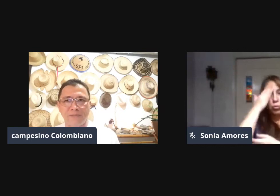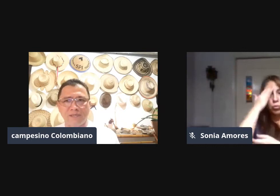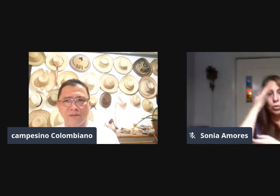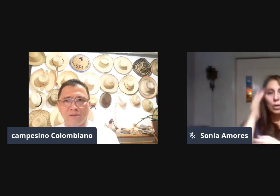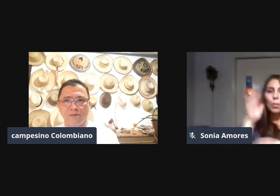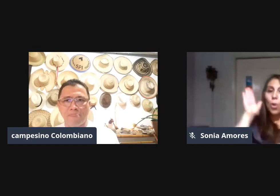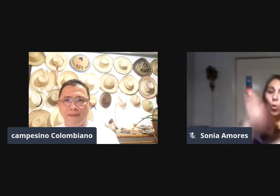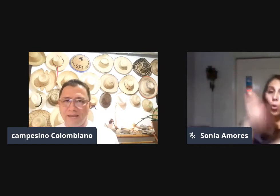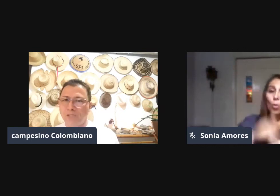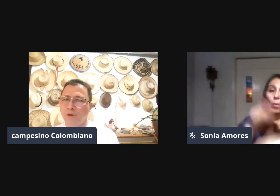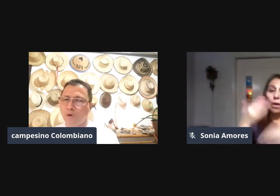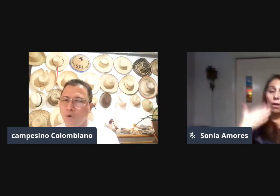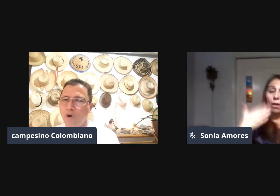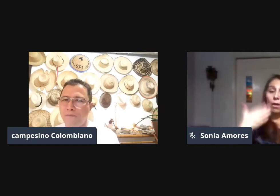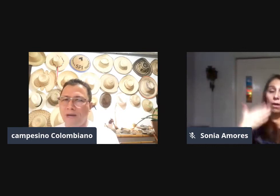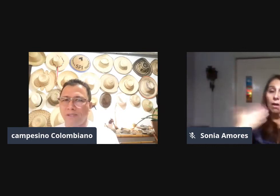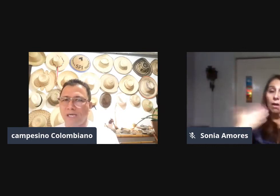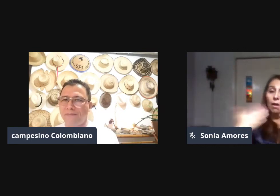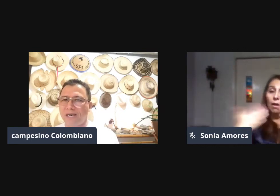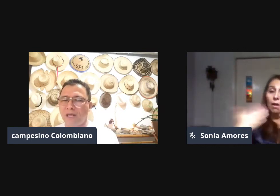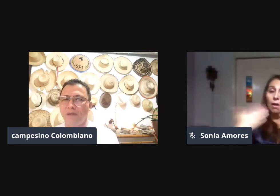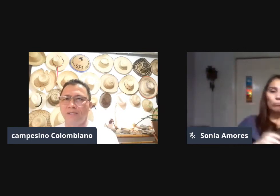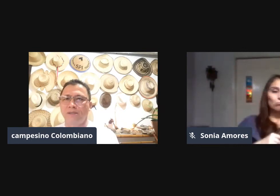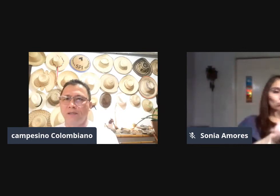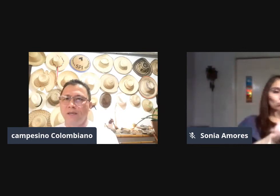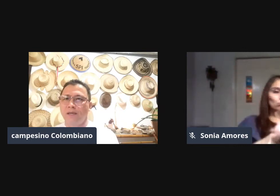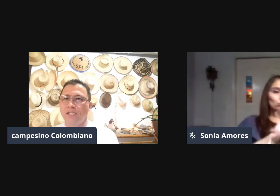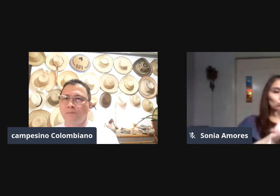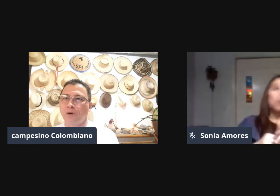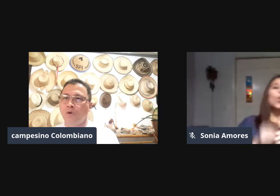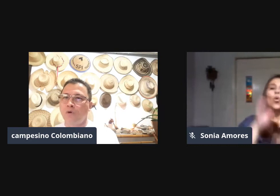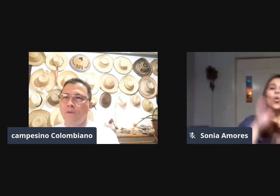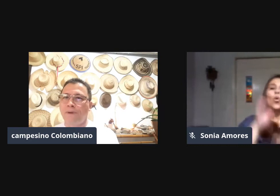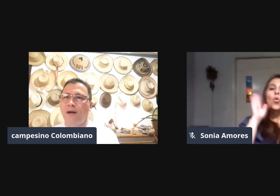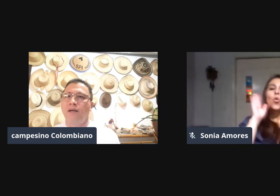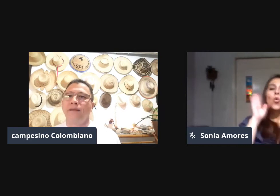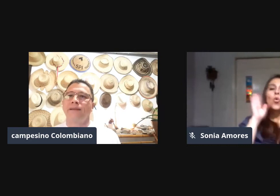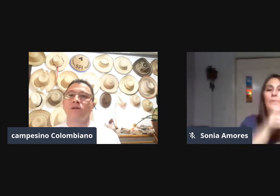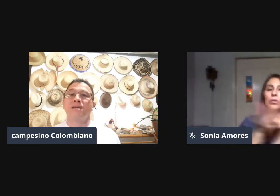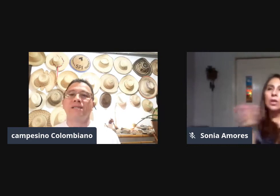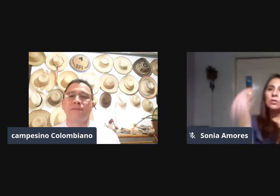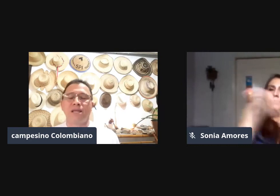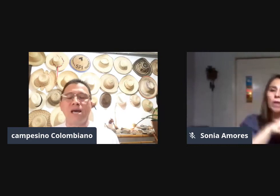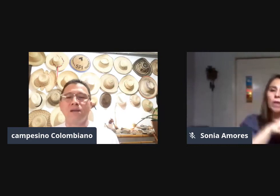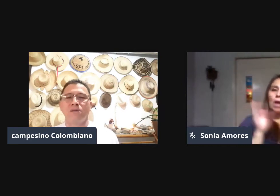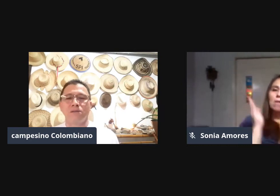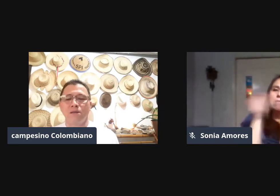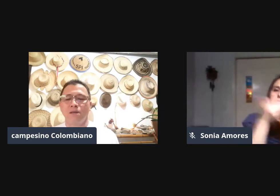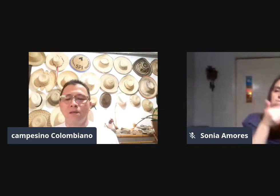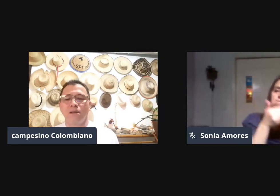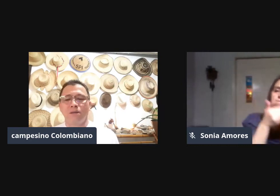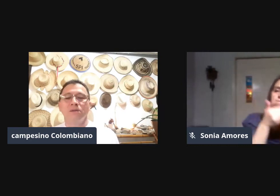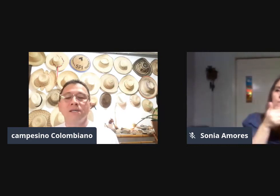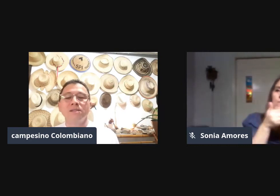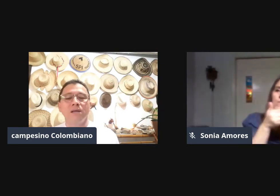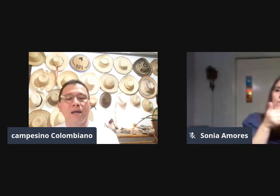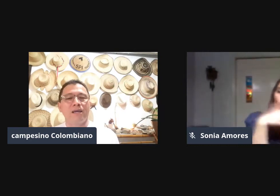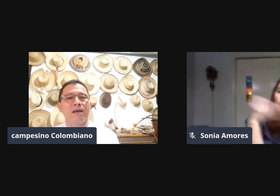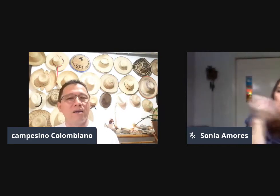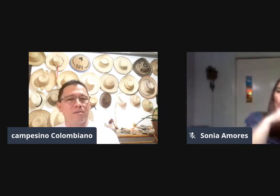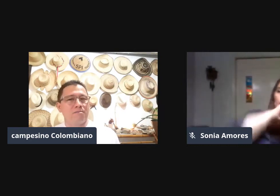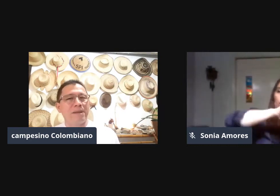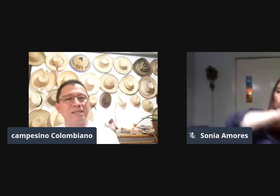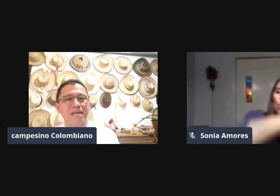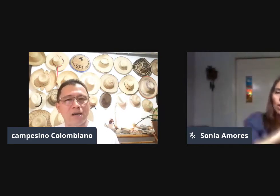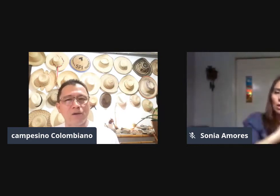los campesinos, es por culpa de los acaparadores, es por culpa de los intermediarios. Entonces hay